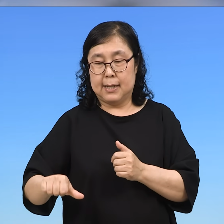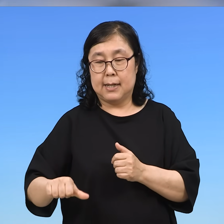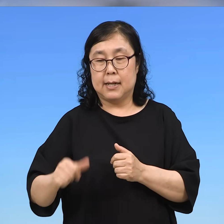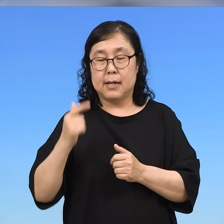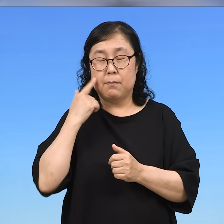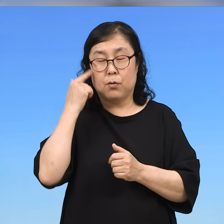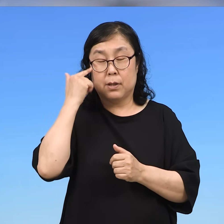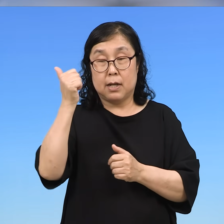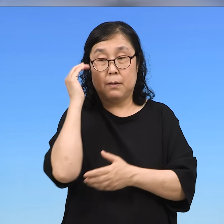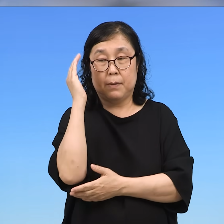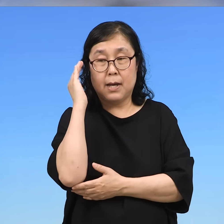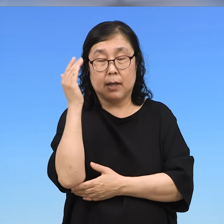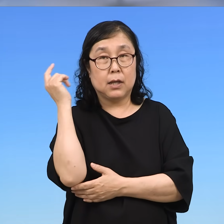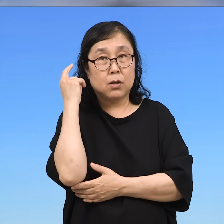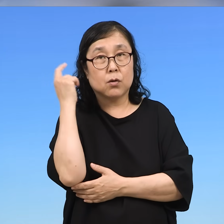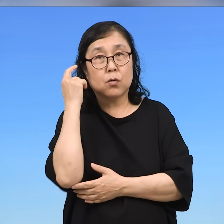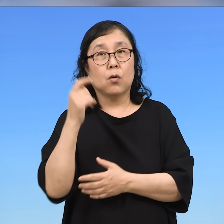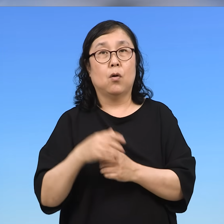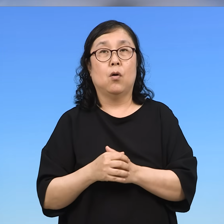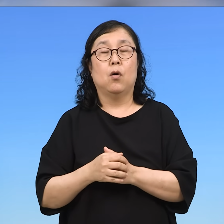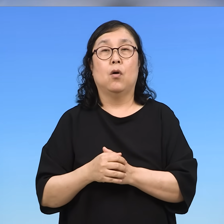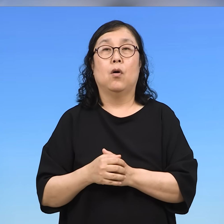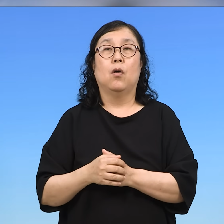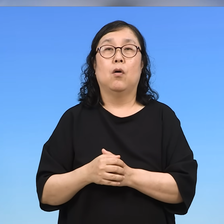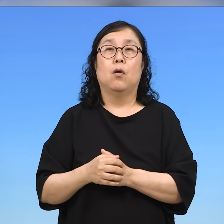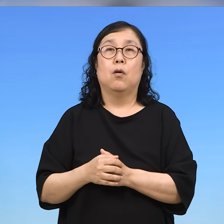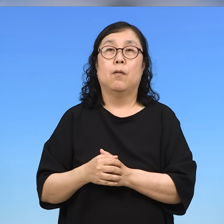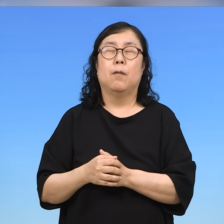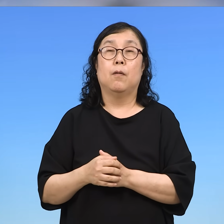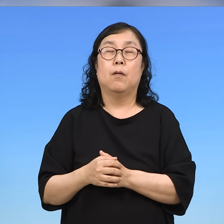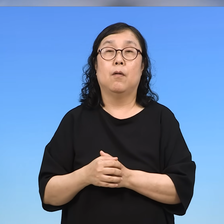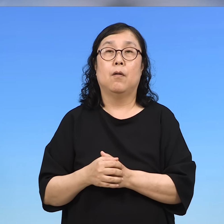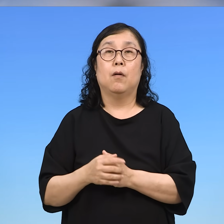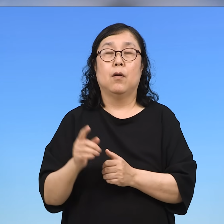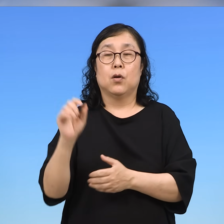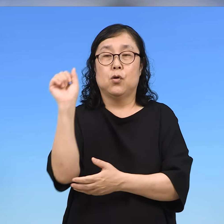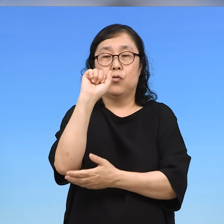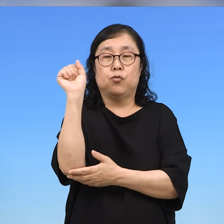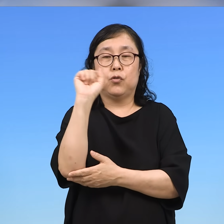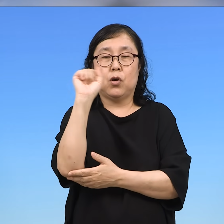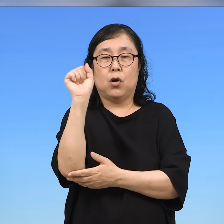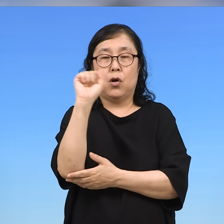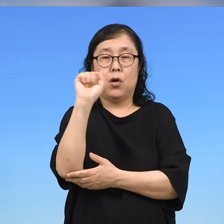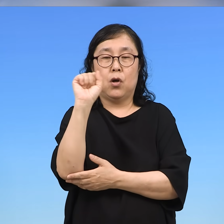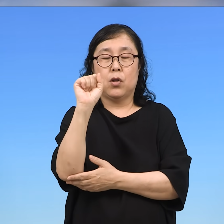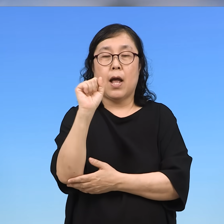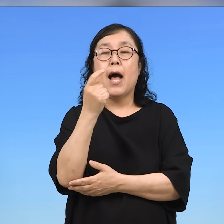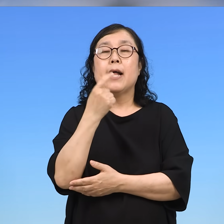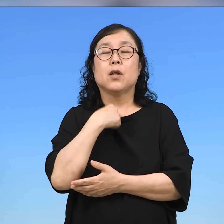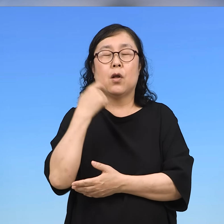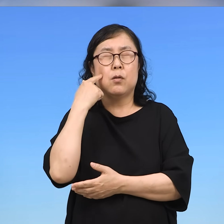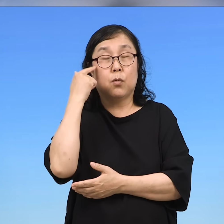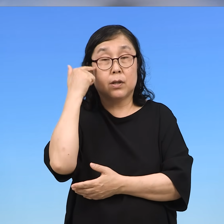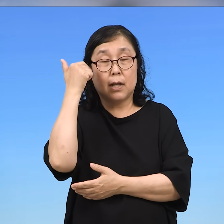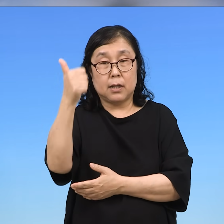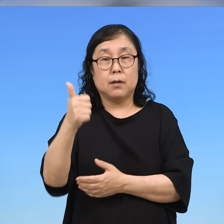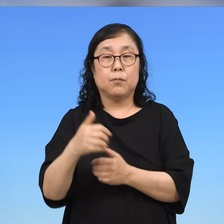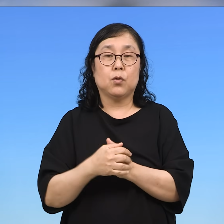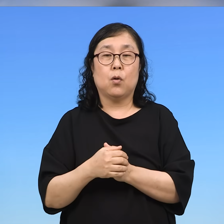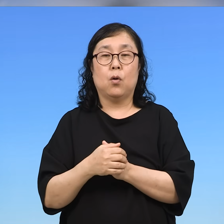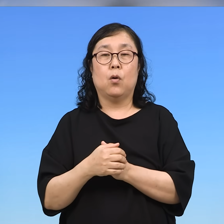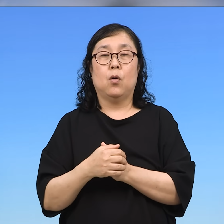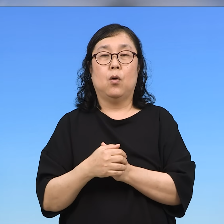아들 목사님 이야기를 듣고 그때 차를 타고 이제 어디로 가고 있을 때 운전하던 그 목사님도 그런 이야기를 해요.